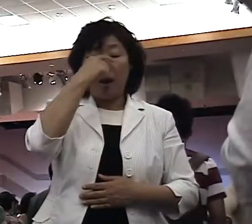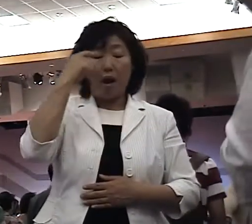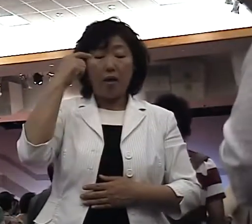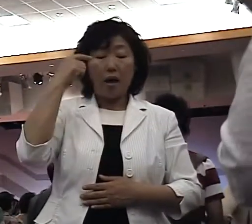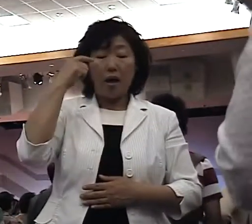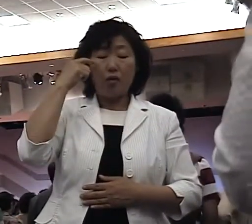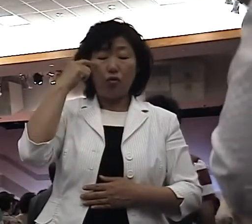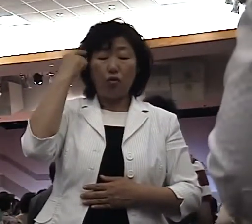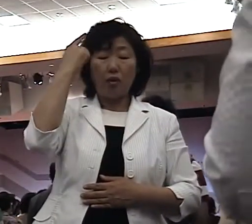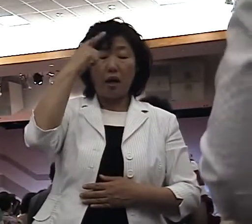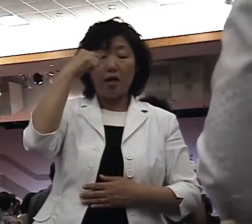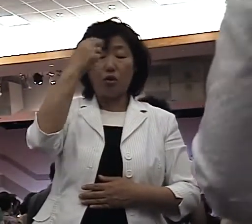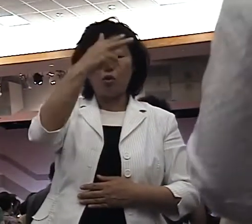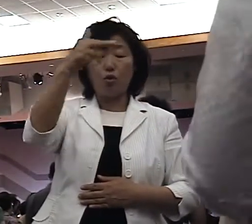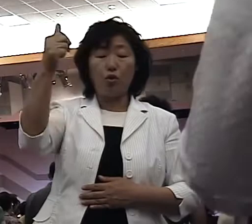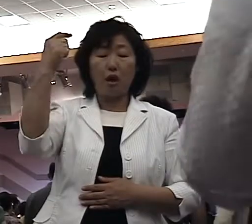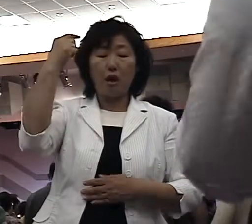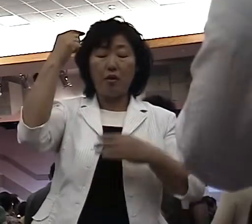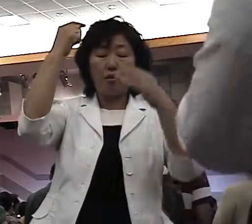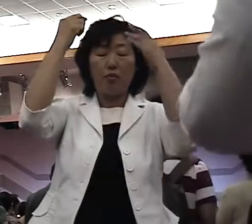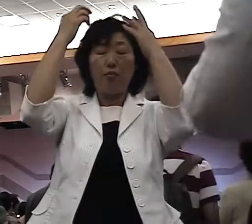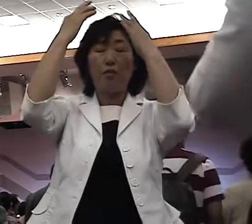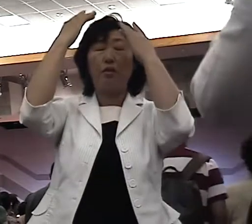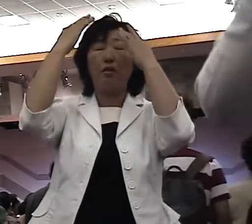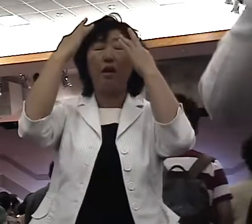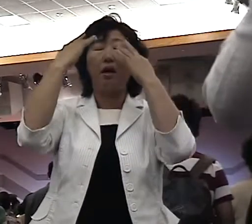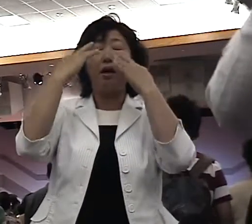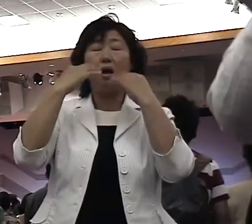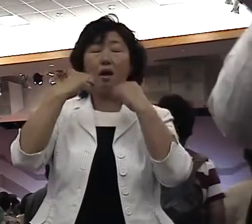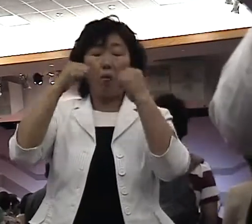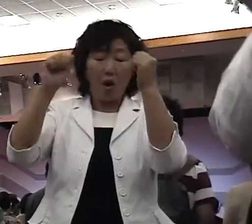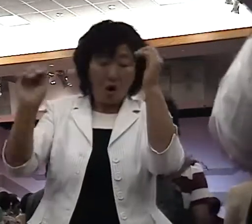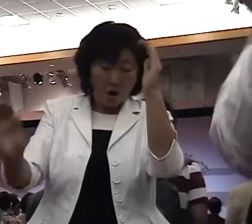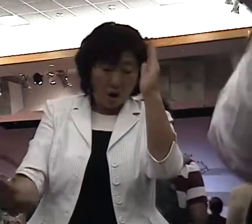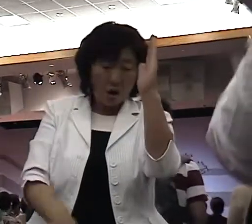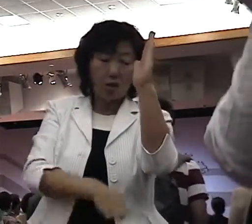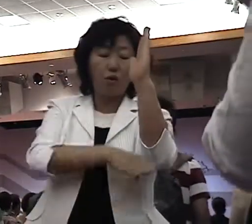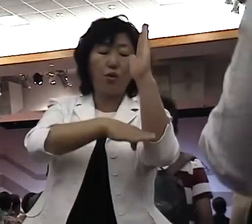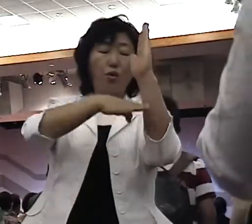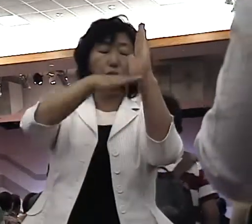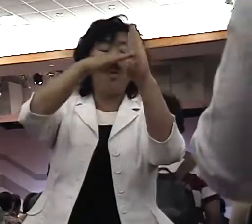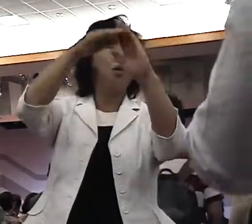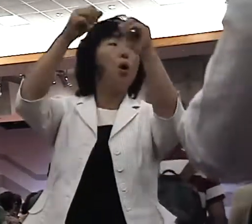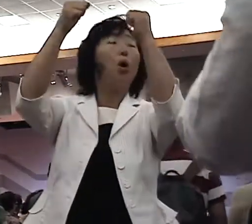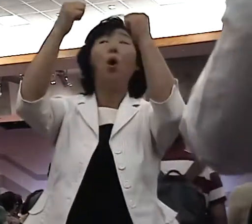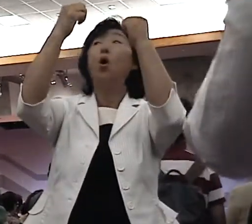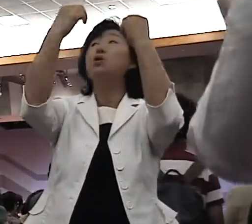주의 눈물 채워